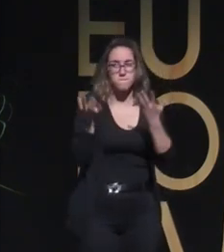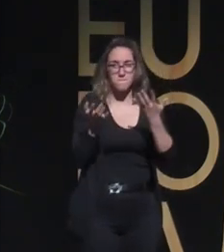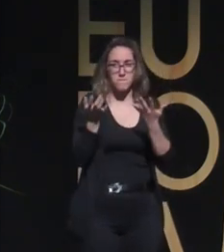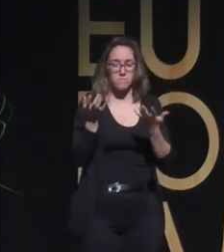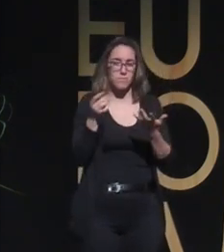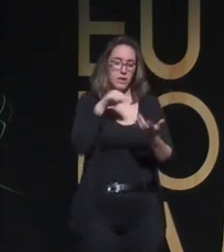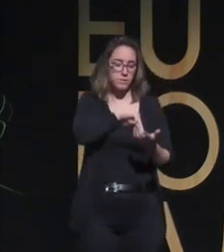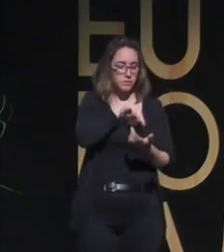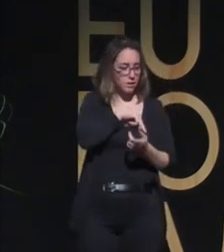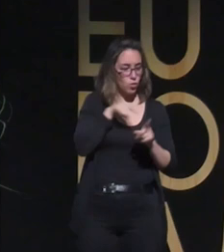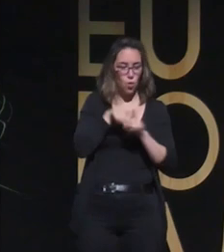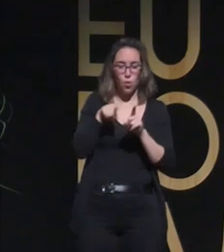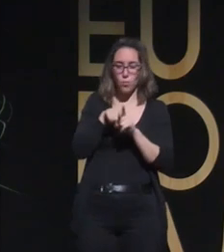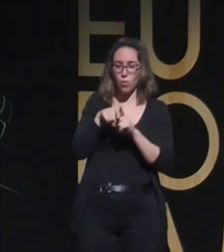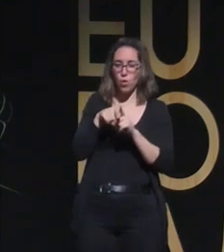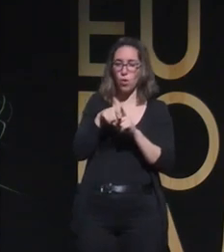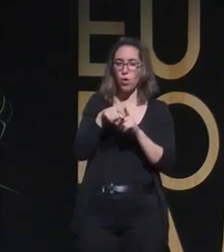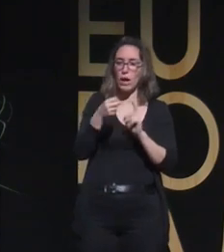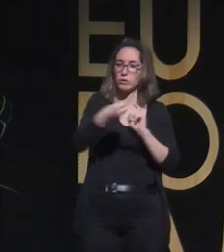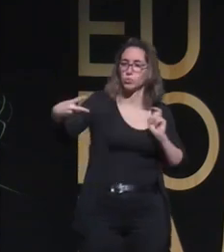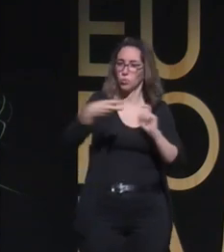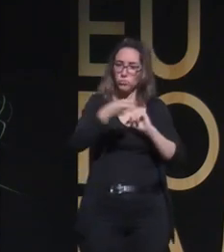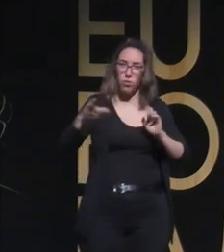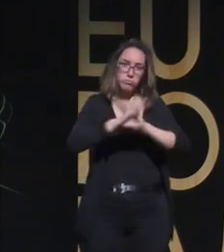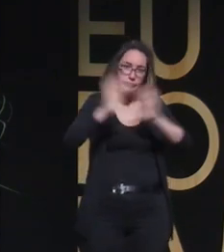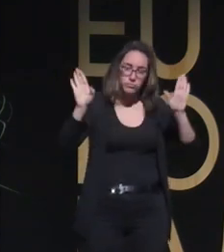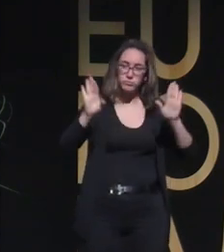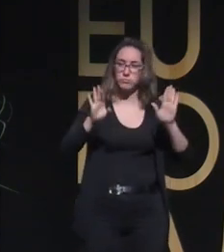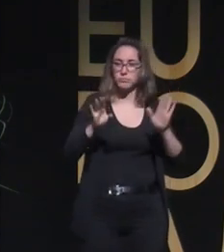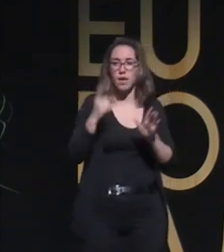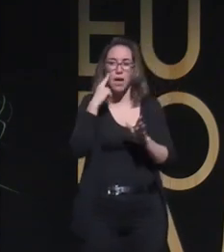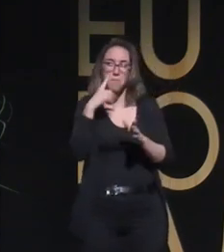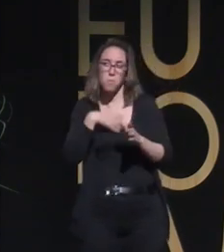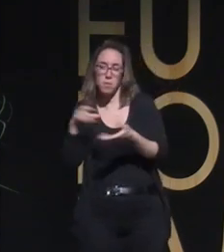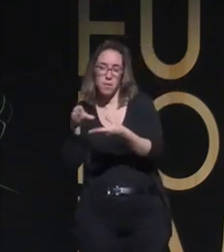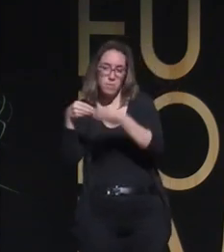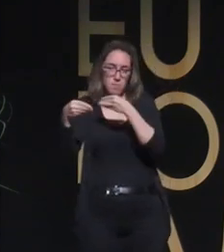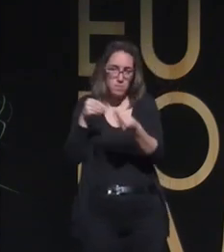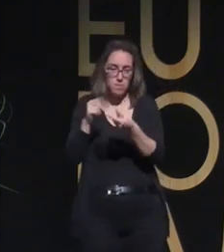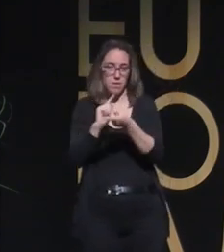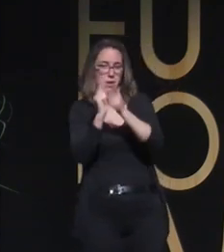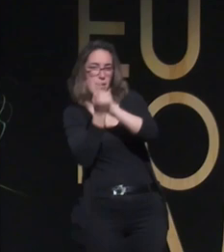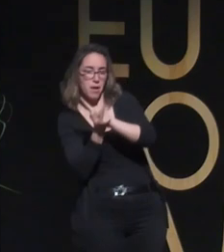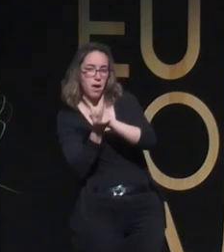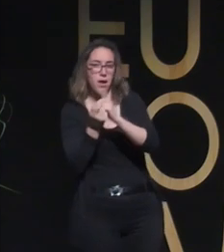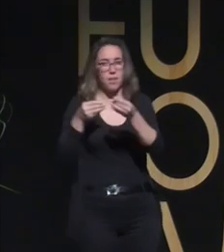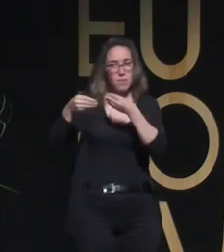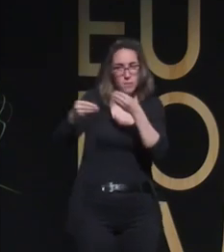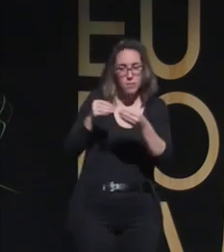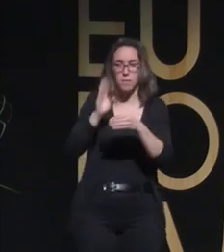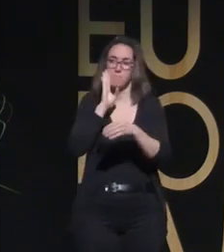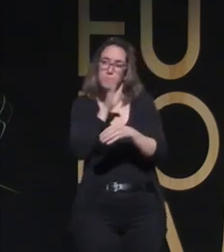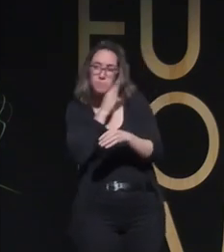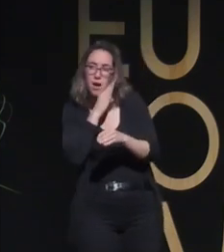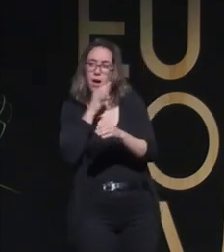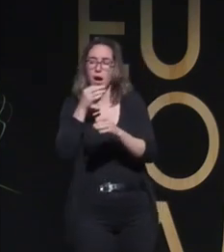Se siente que solo es visto por los resultados que tiene. Y ver cómo podemos traducir la adolescencia no igual a la madre y a la madre la necesidad que